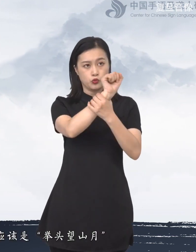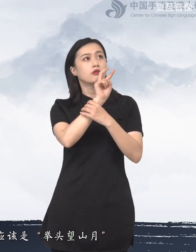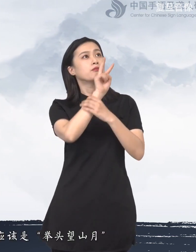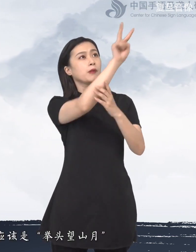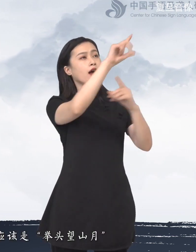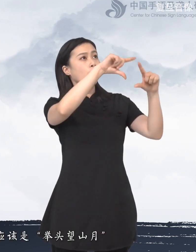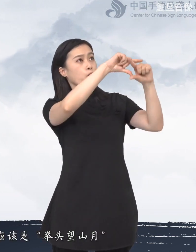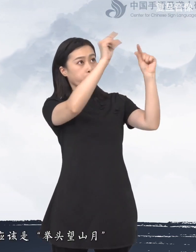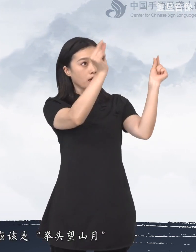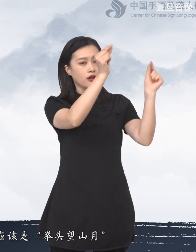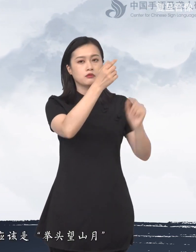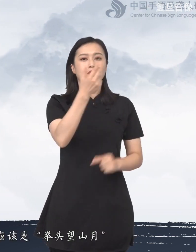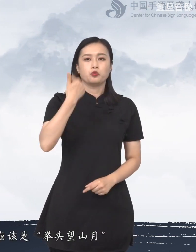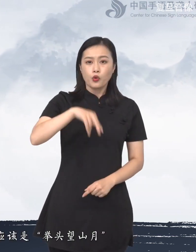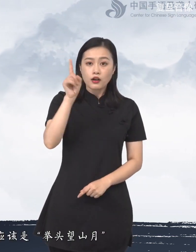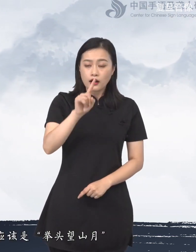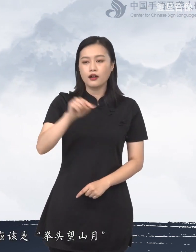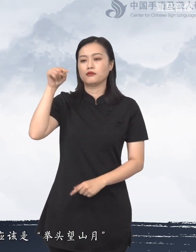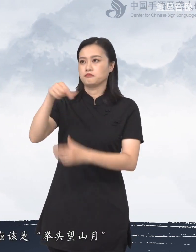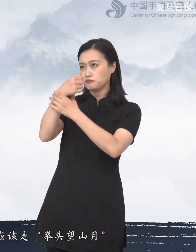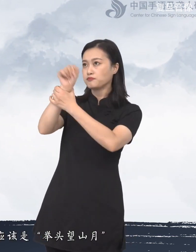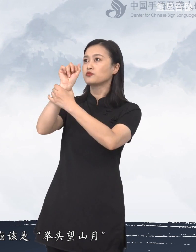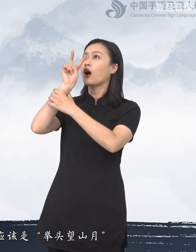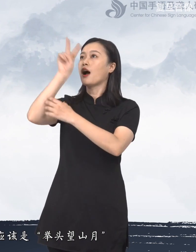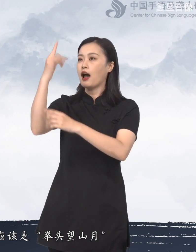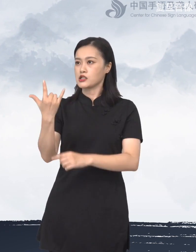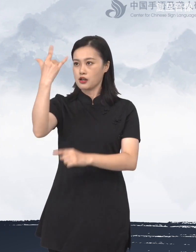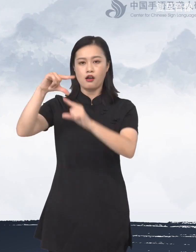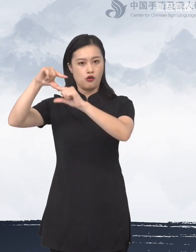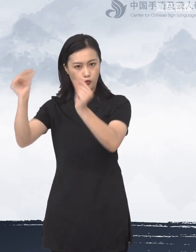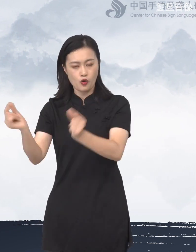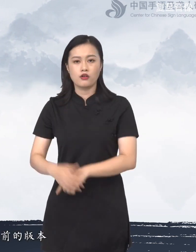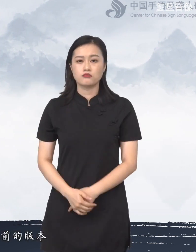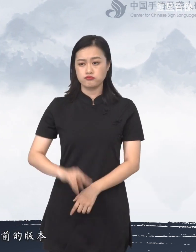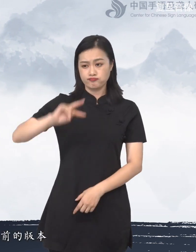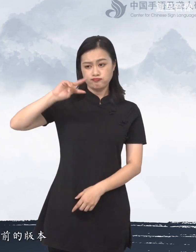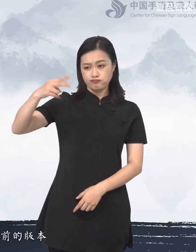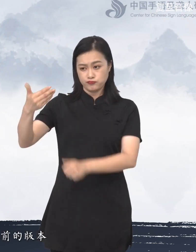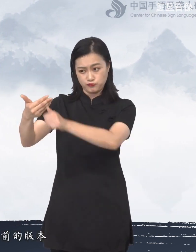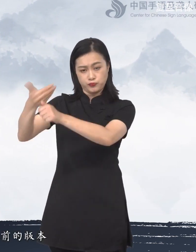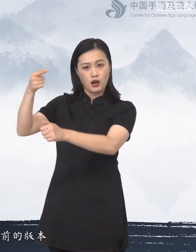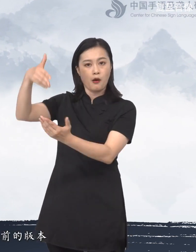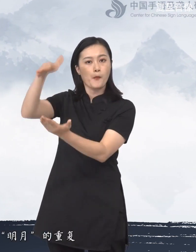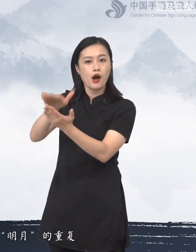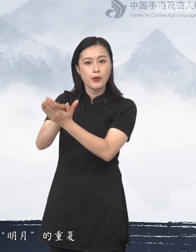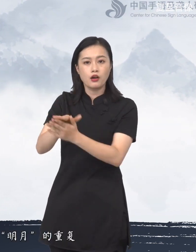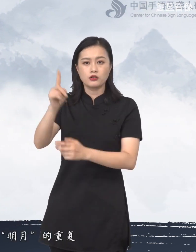月”应该是“举头望山月”。改动之前的版本没有了两个